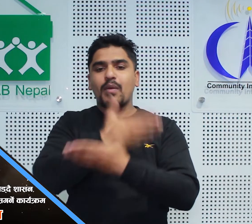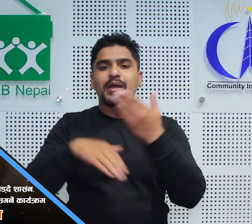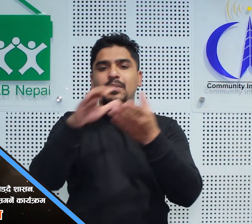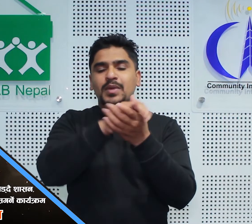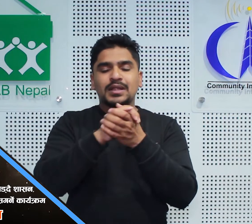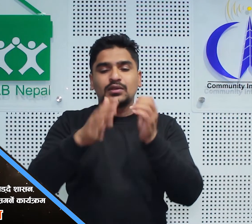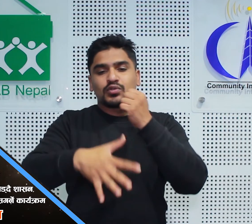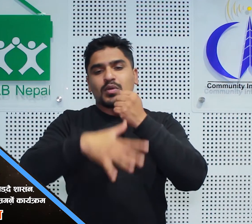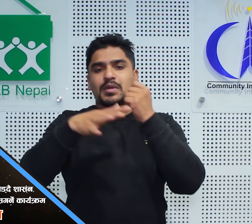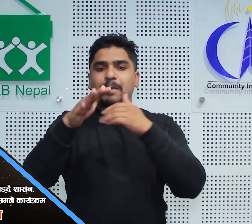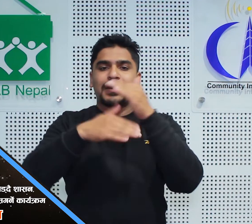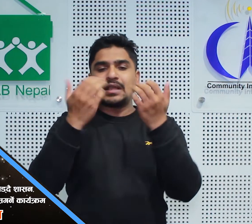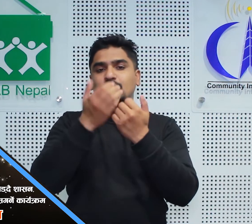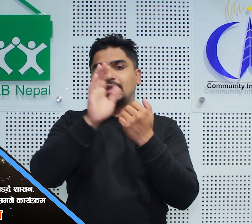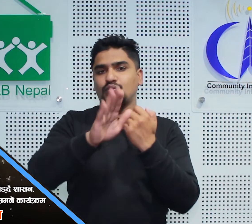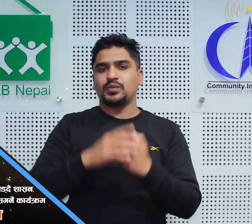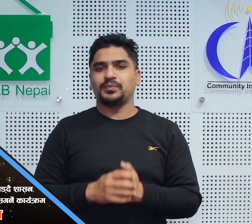मैत्री संरचनाको विकास गरेका छौँ।